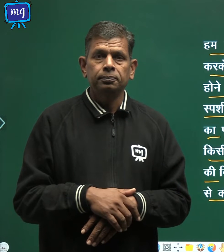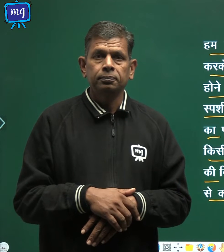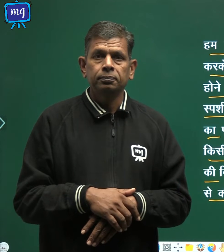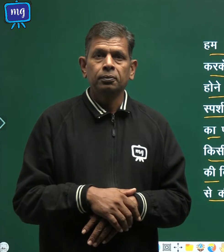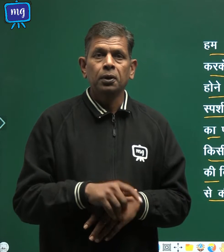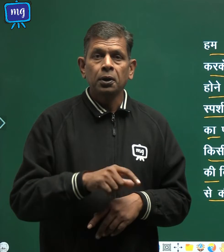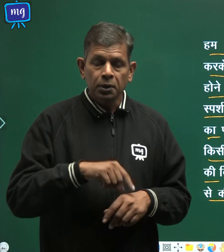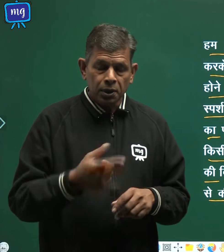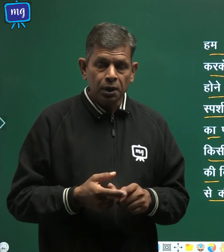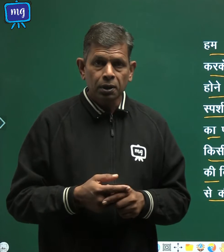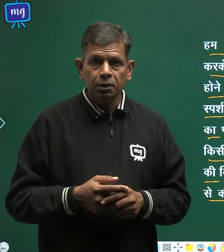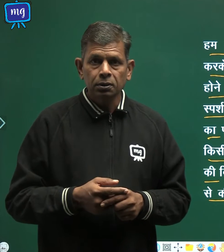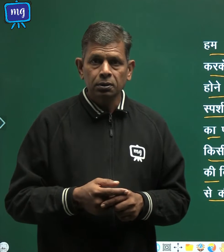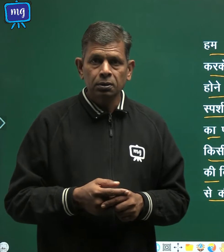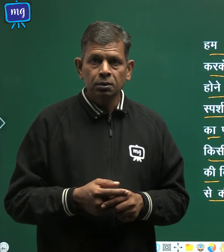इसके लिए